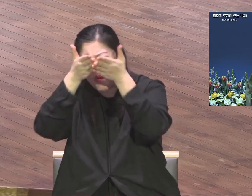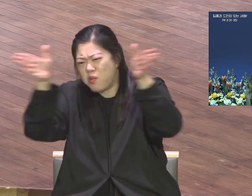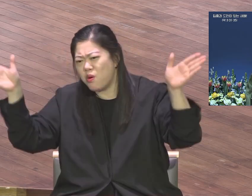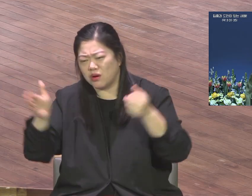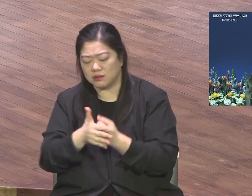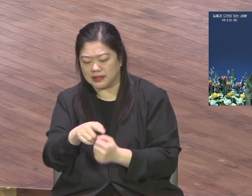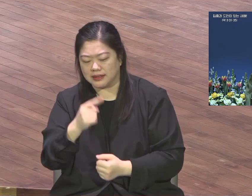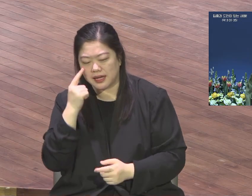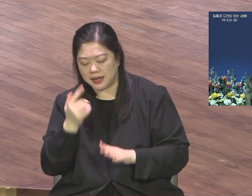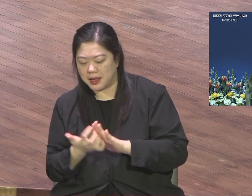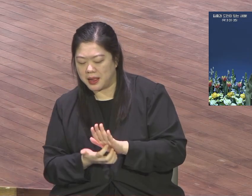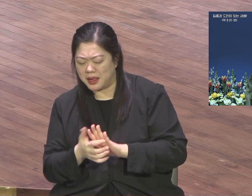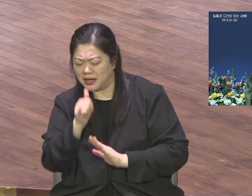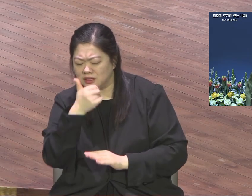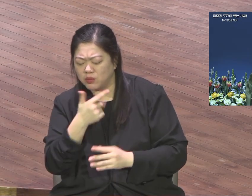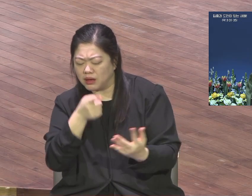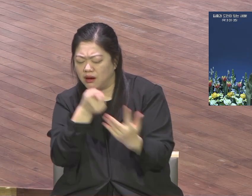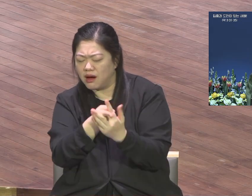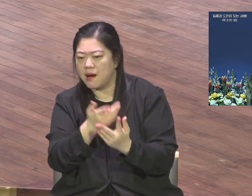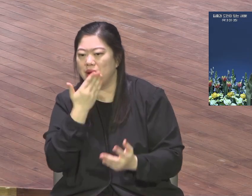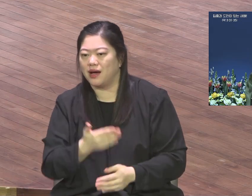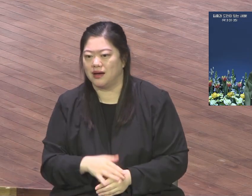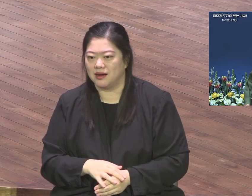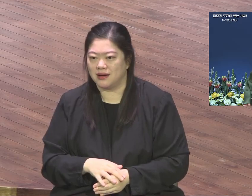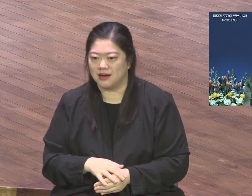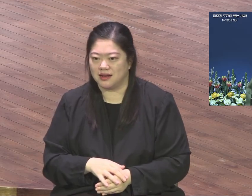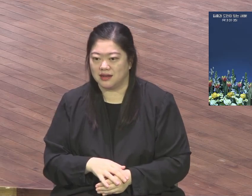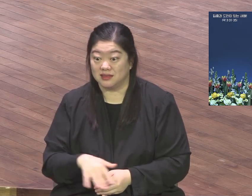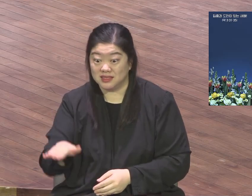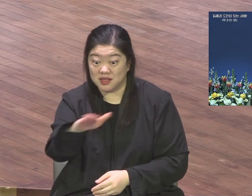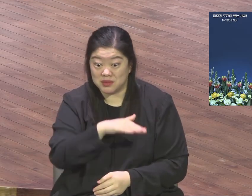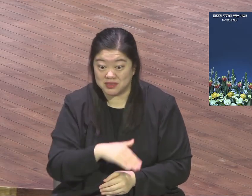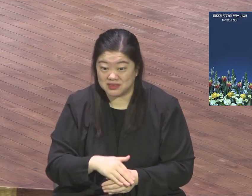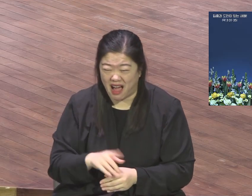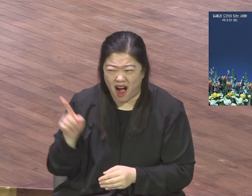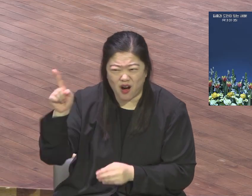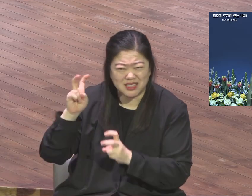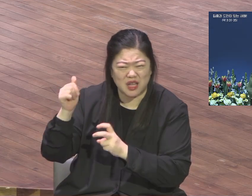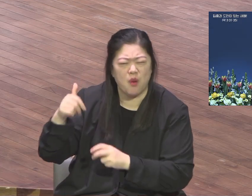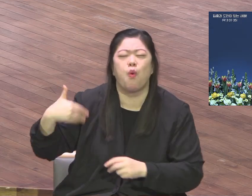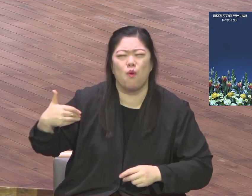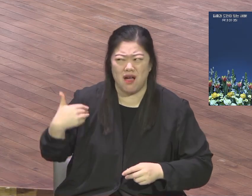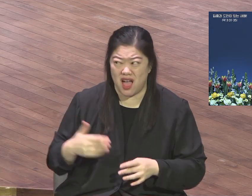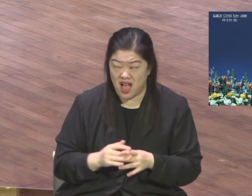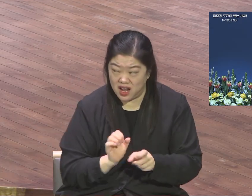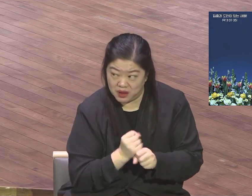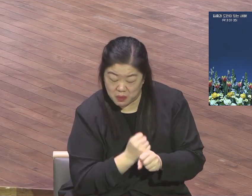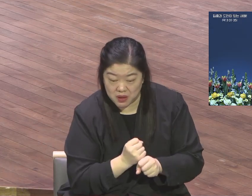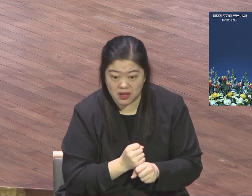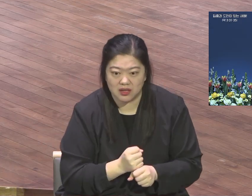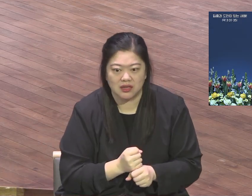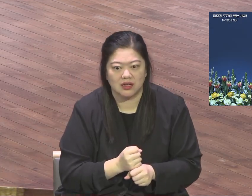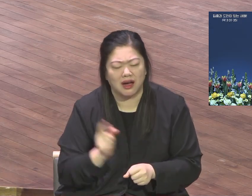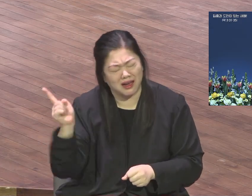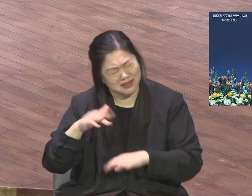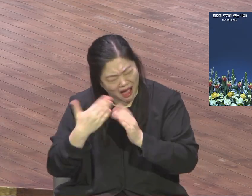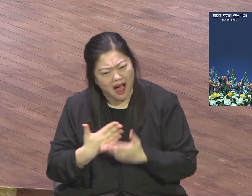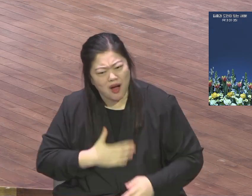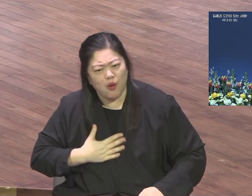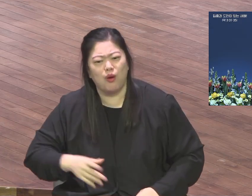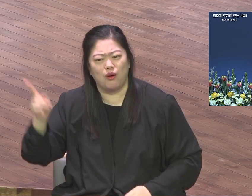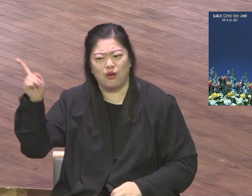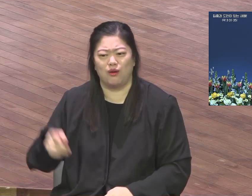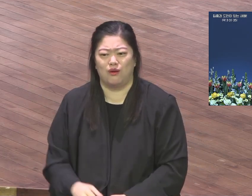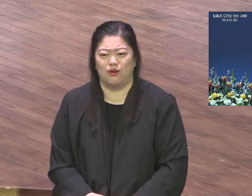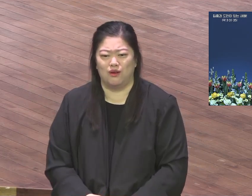사장만 보여요. 절대 모르는 것 같습니까? 다 알아요. 여러분 그게 여러분 회사에서